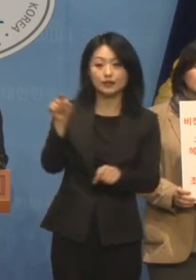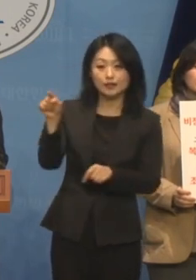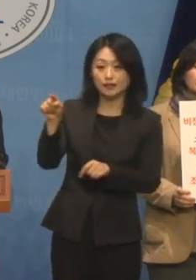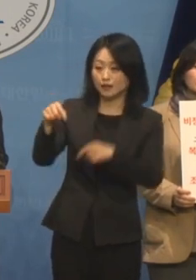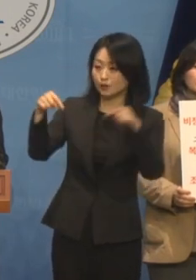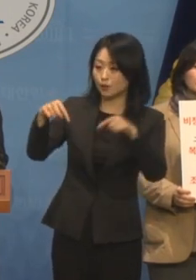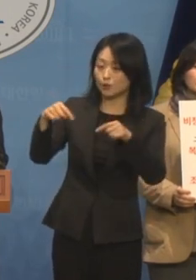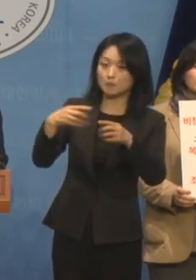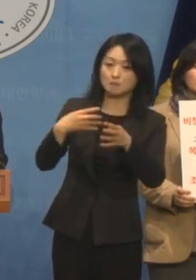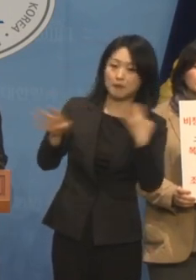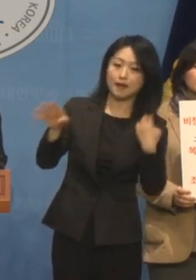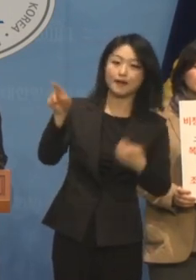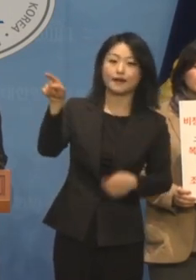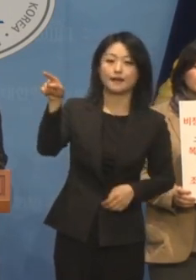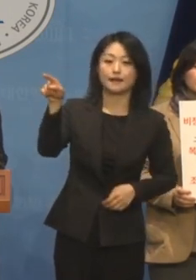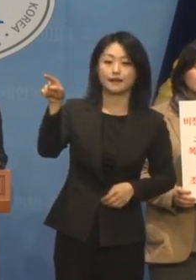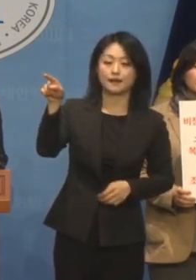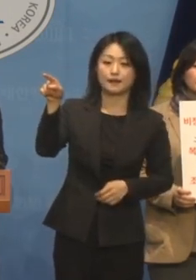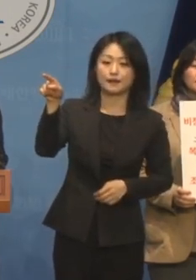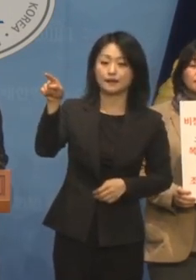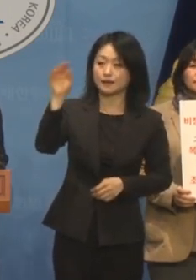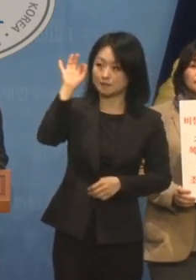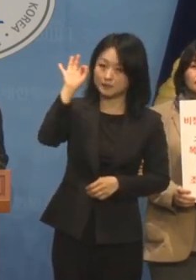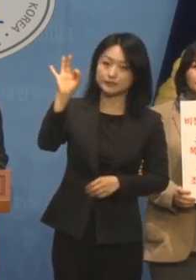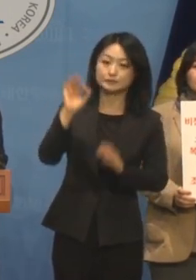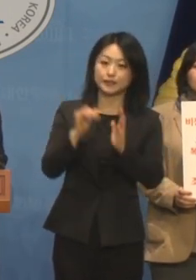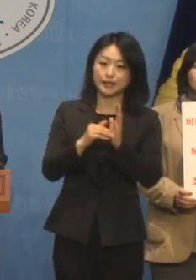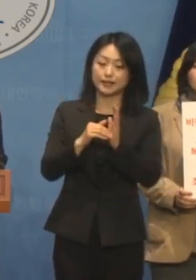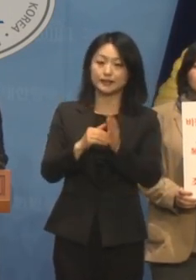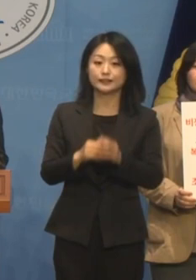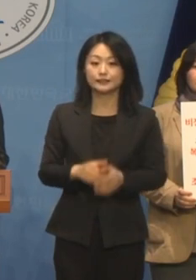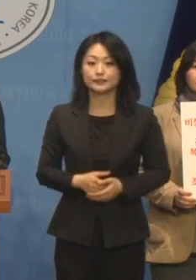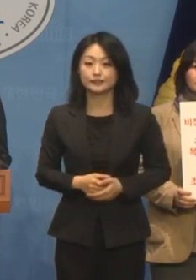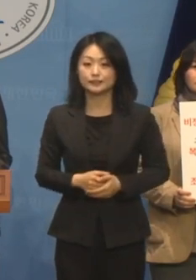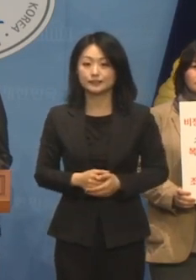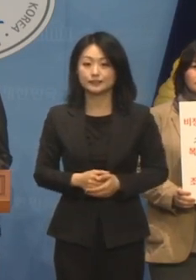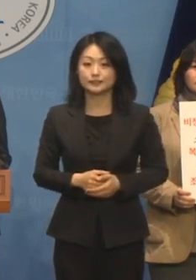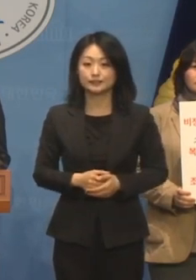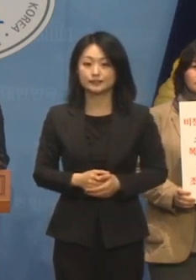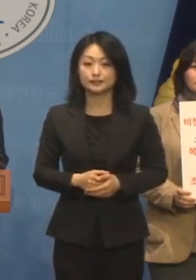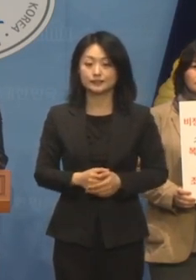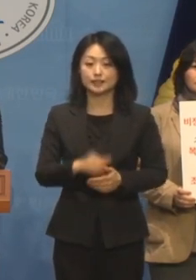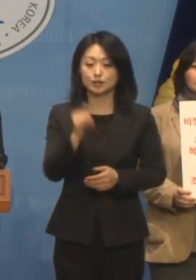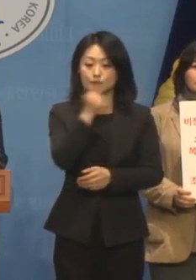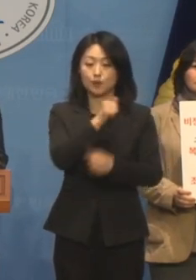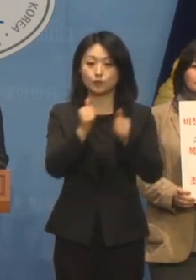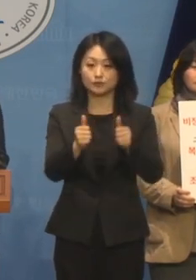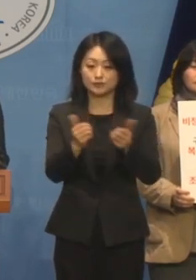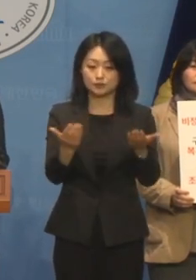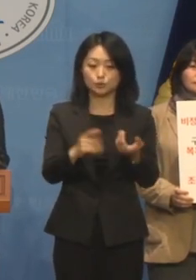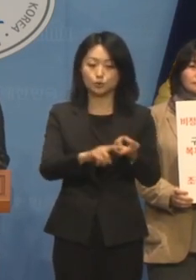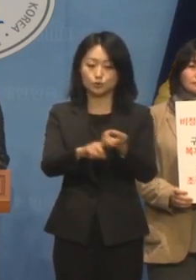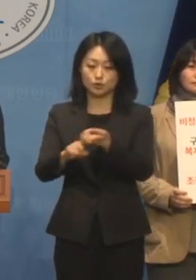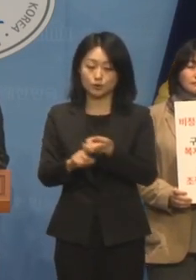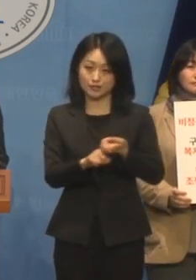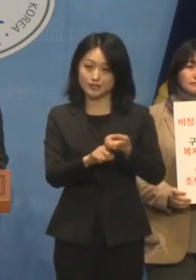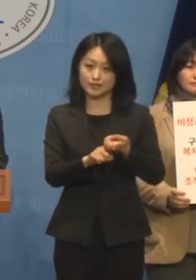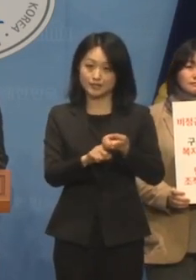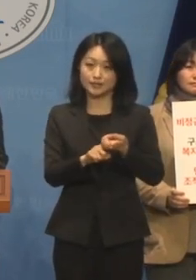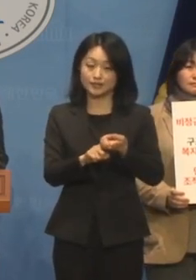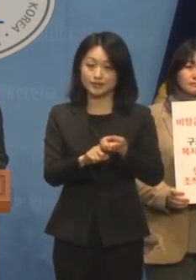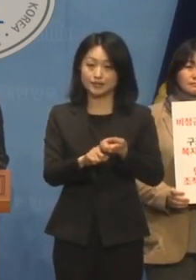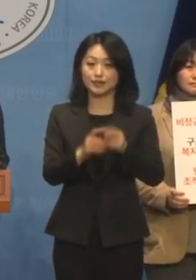교섭을 회피하는 그런 거라고 판단을 하고 있습니다. 그래서 이번 발언은요 민변 노동위원회 이선민